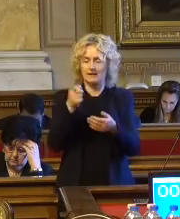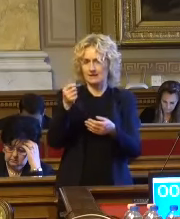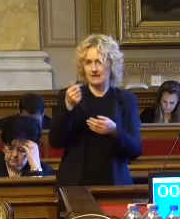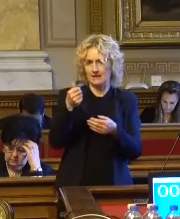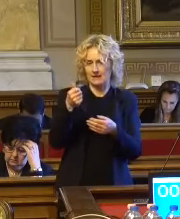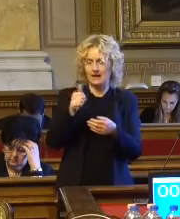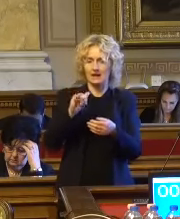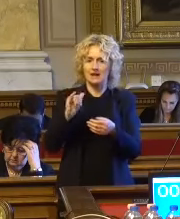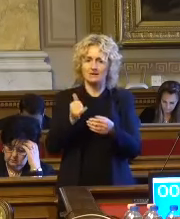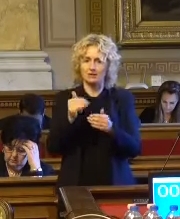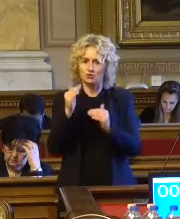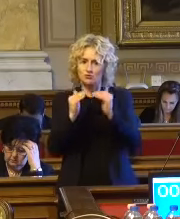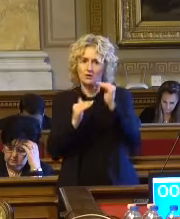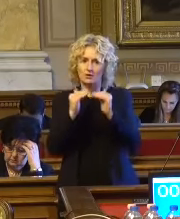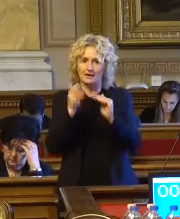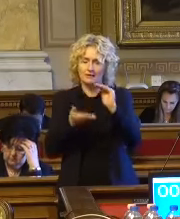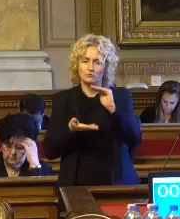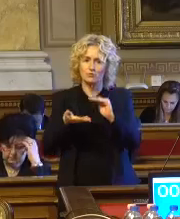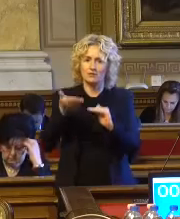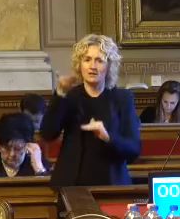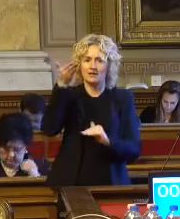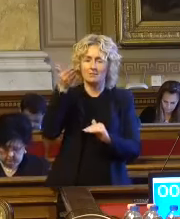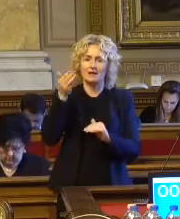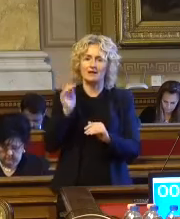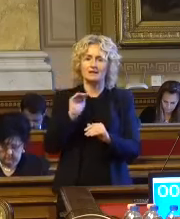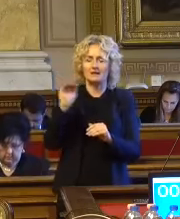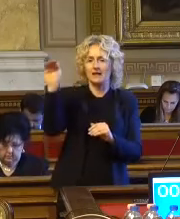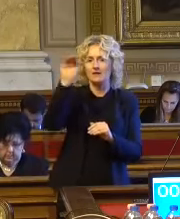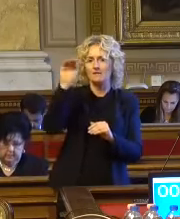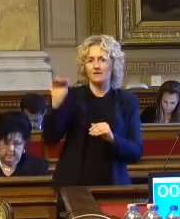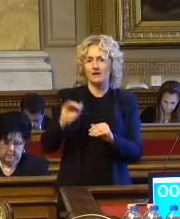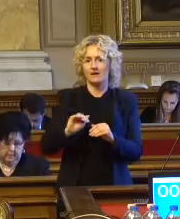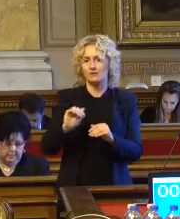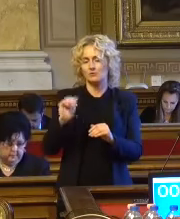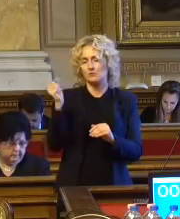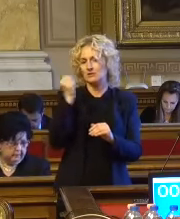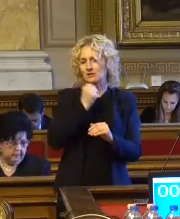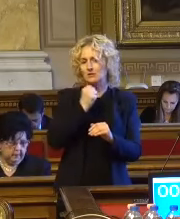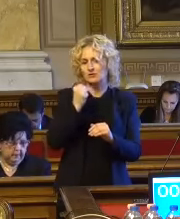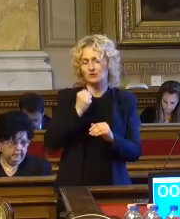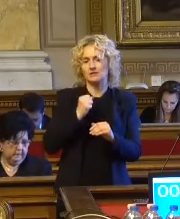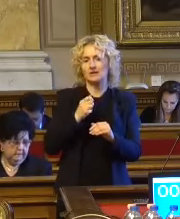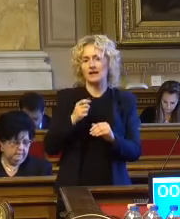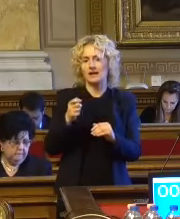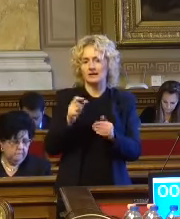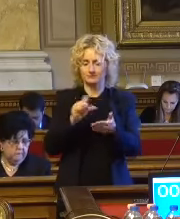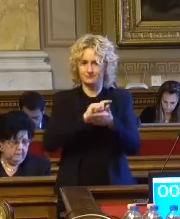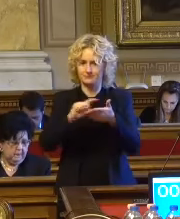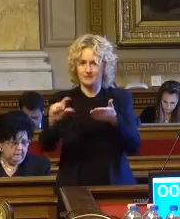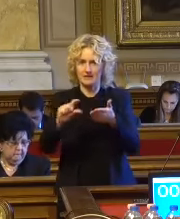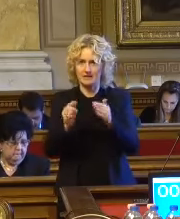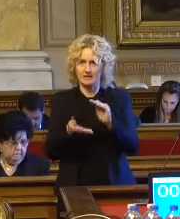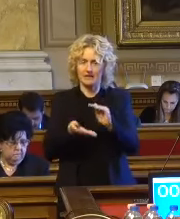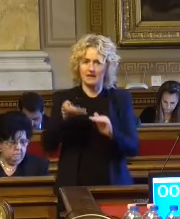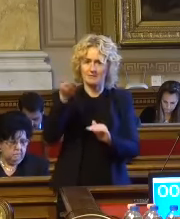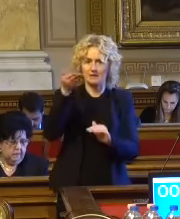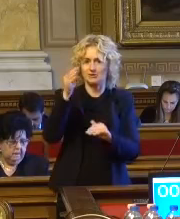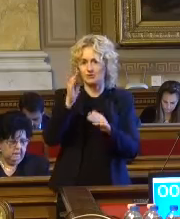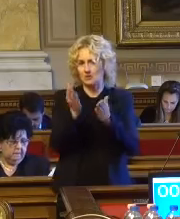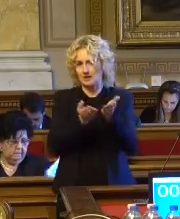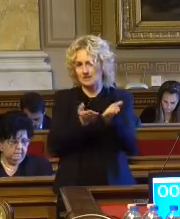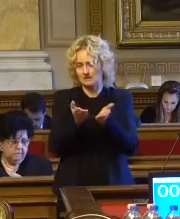nőne a felnőtt, illetve a diák jegy emelésének a mértékével. Az úszó tanfolyami